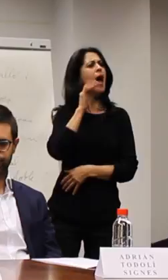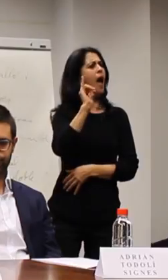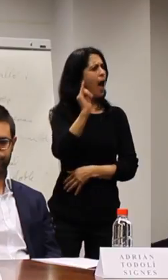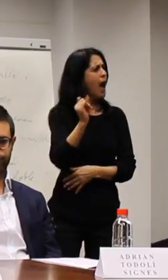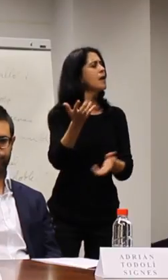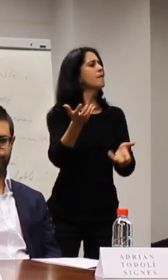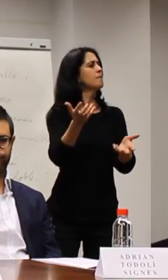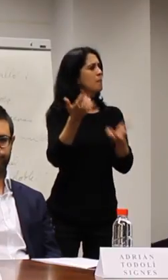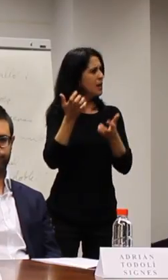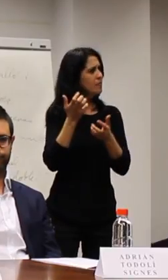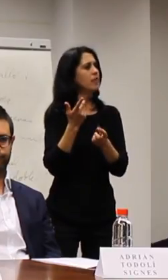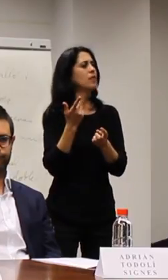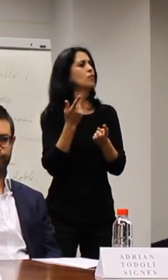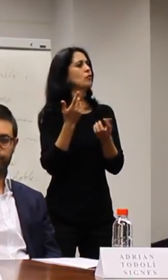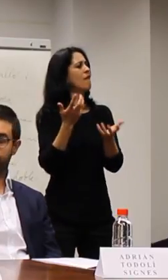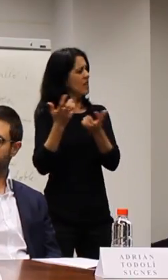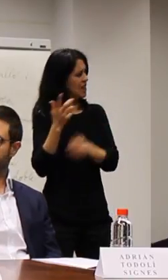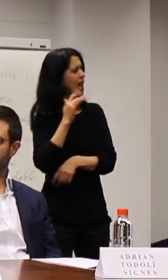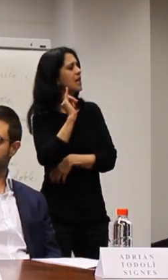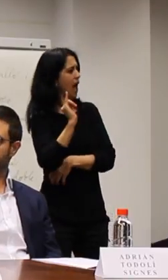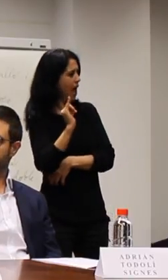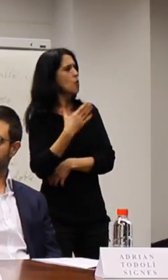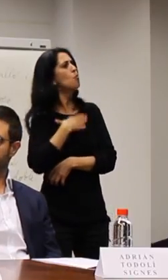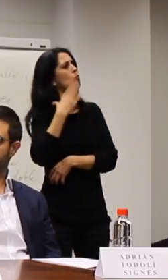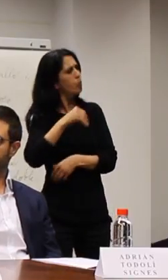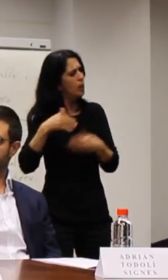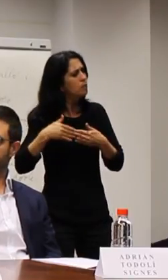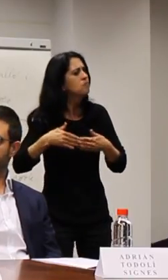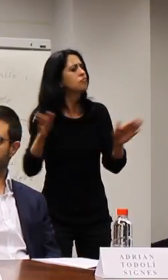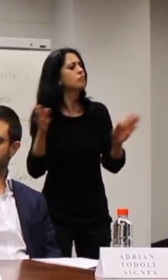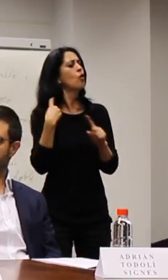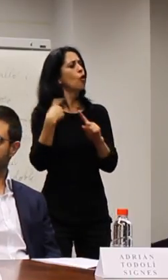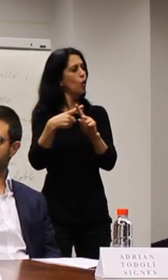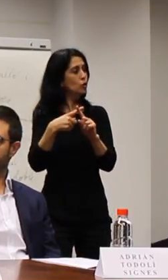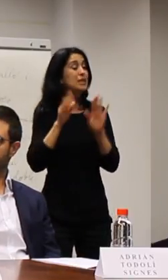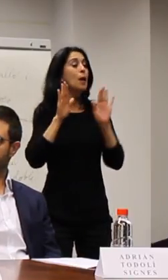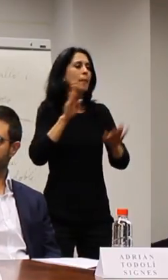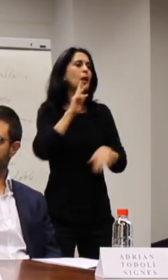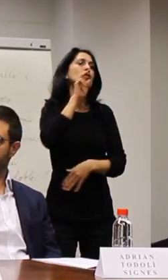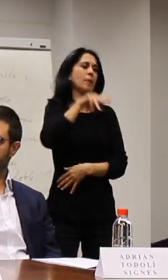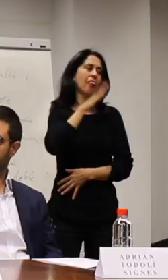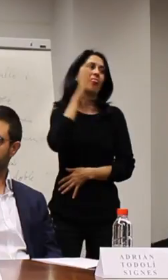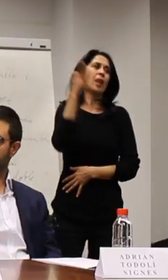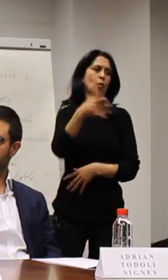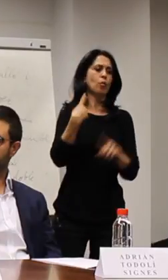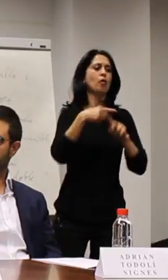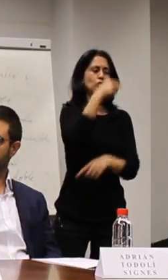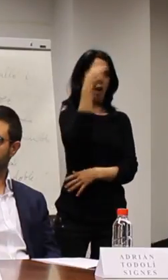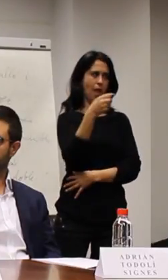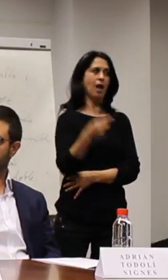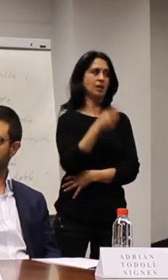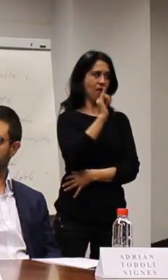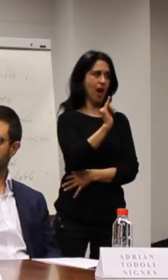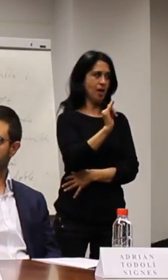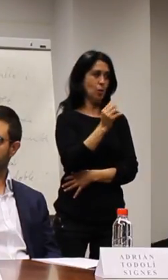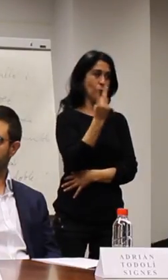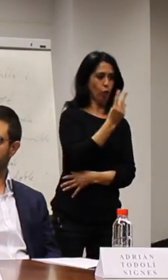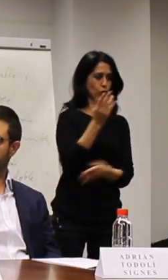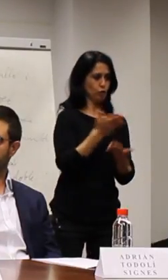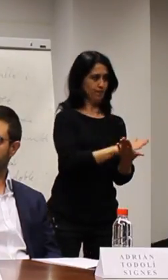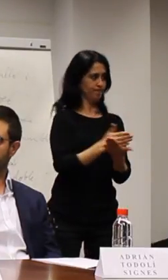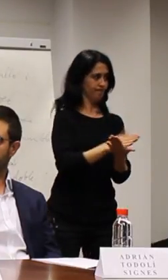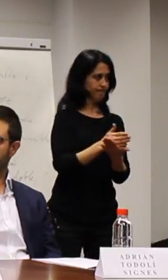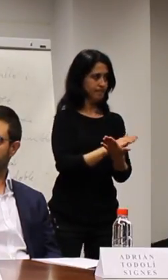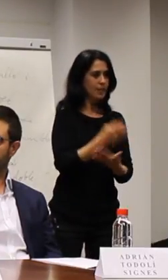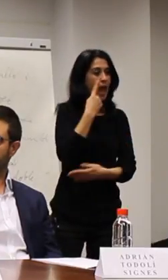la economía colaborativa, denuncian desde luego consecuencias negativas que ofrecen, pero también se sitúa en